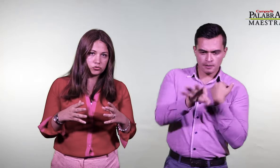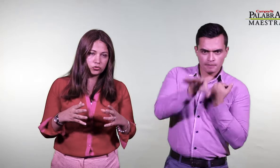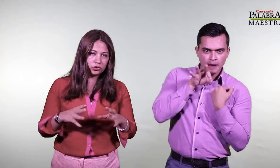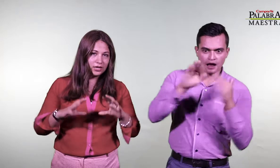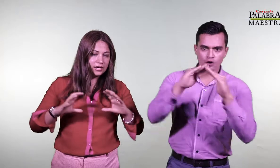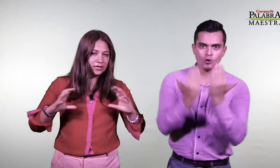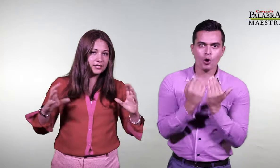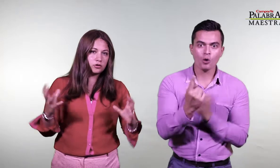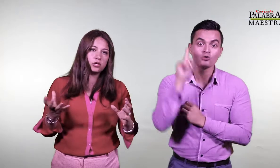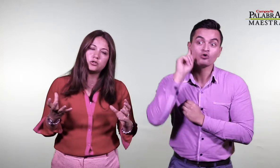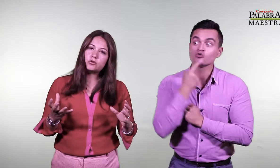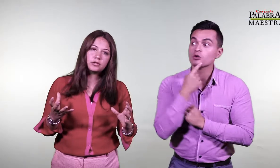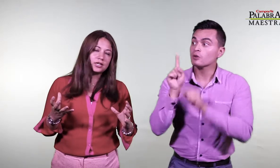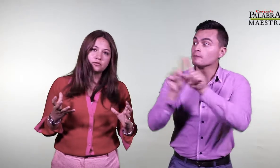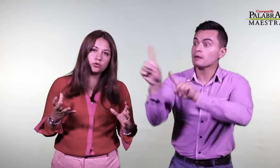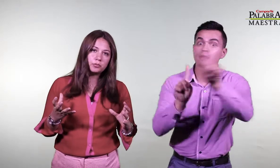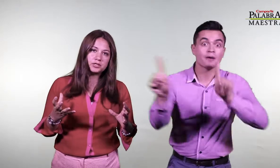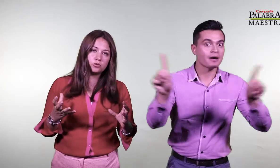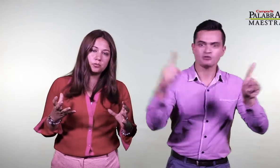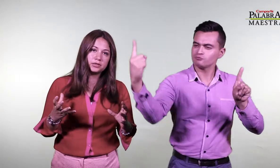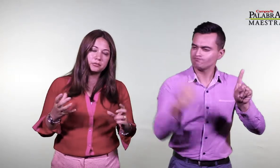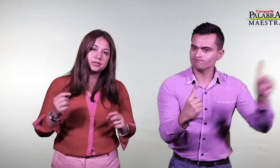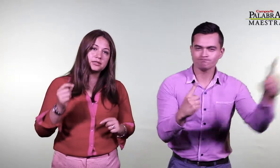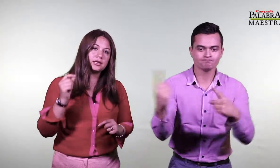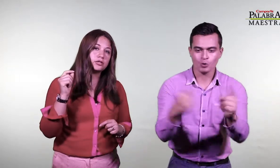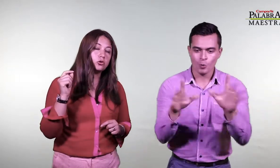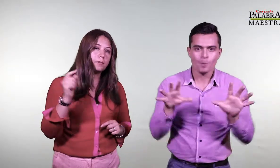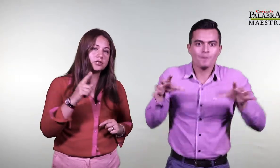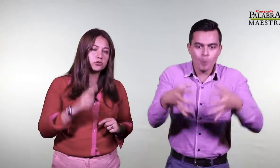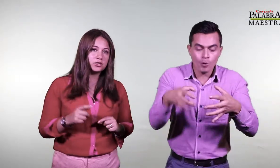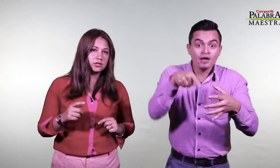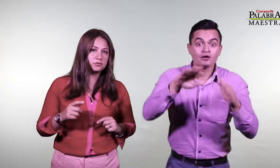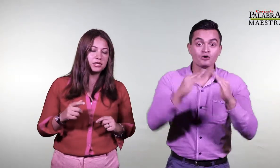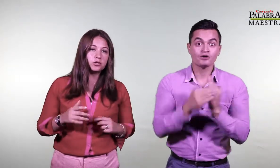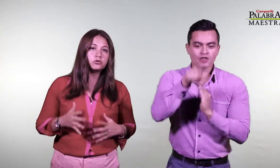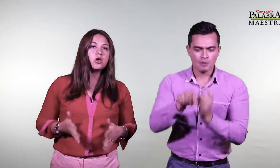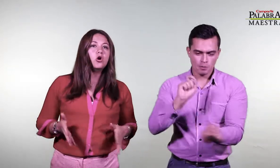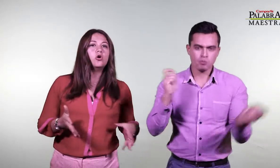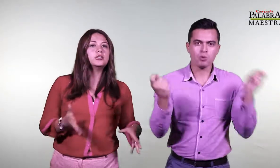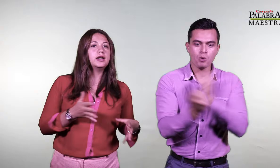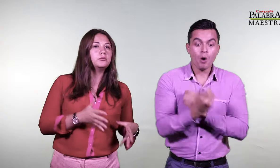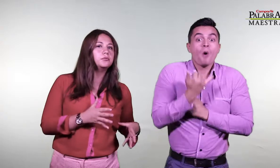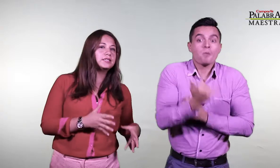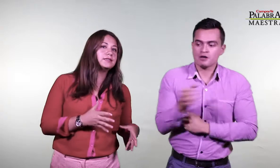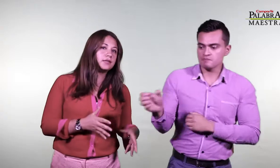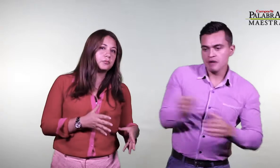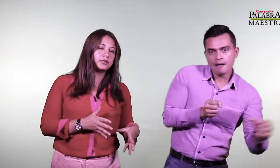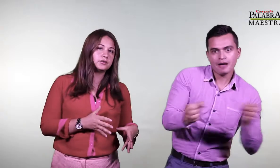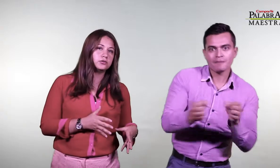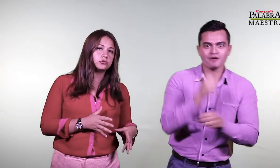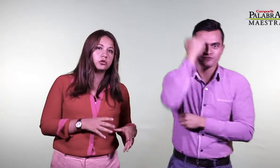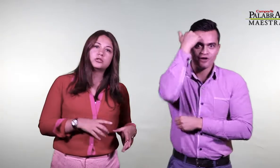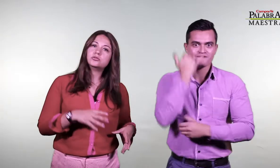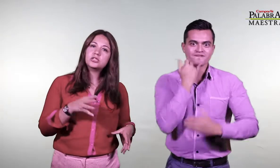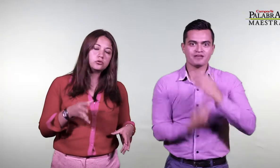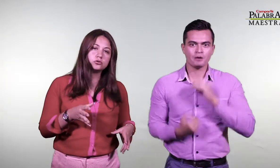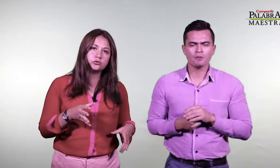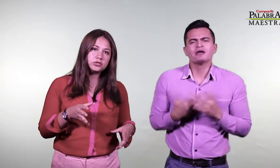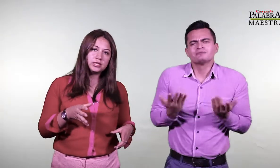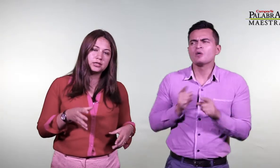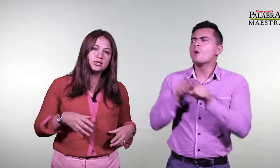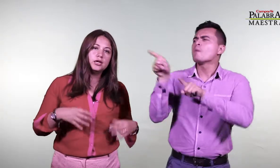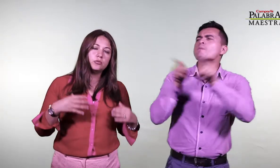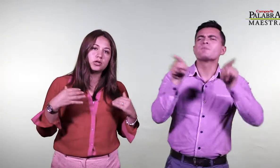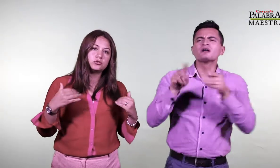la población sorda. Y este colegio debe transformarse completamente teniendo más docentes bilingües. Hoy tenemos más intérpretes en los colegios. Esto